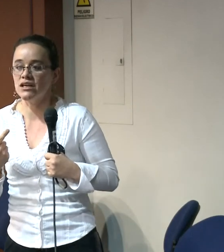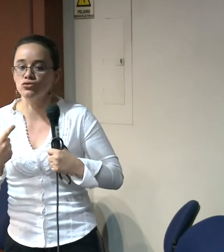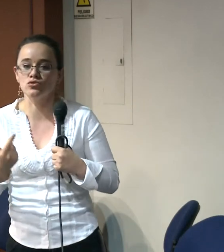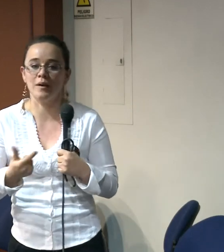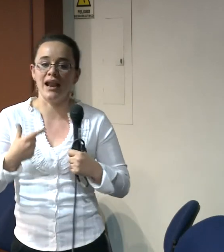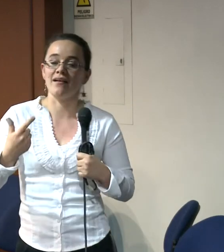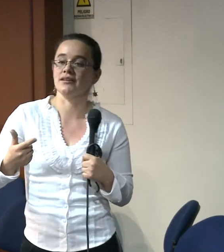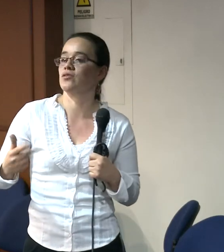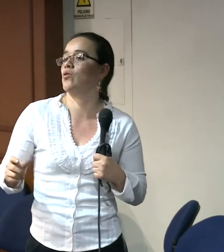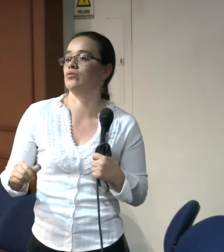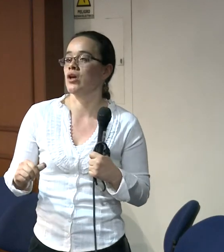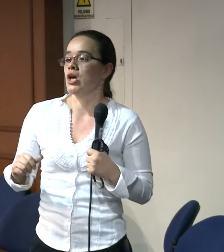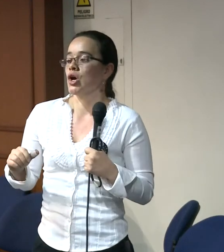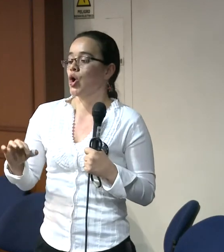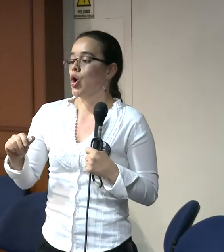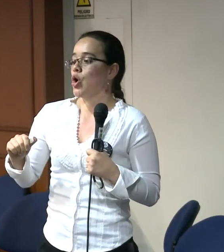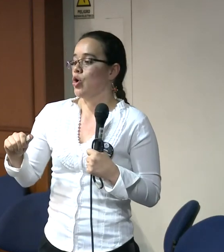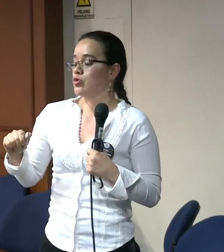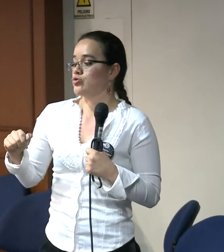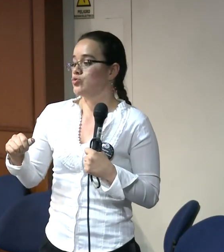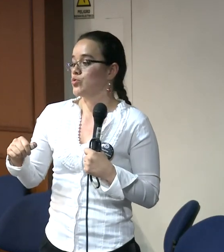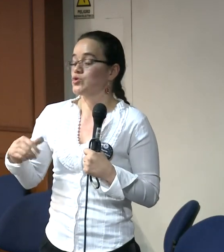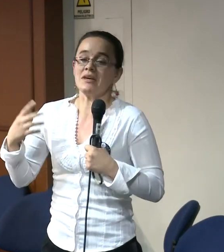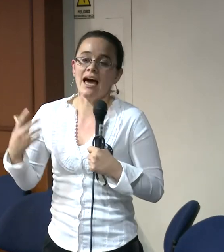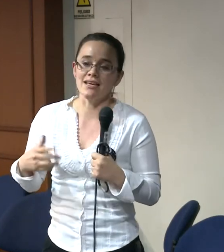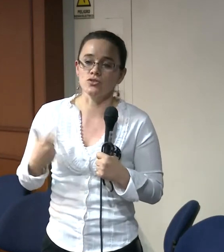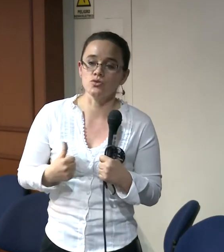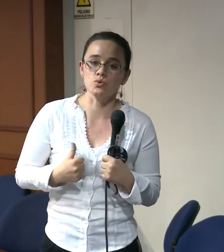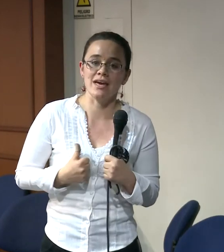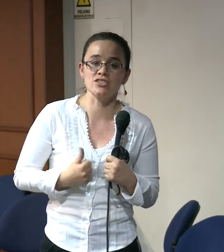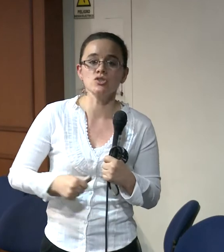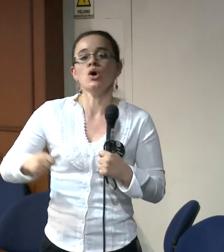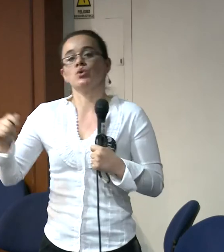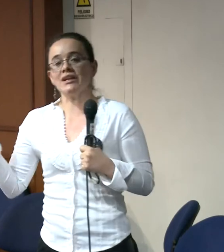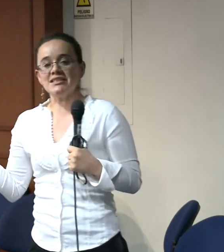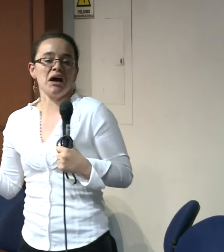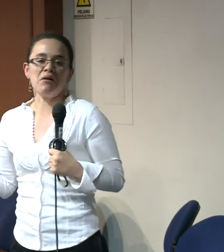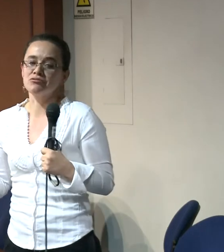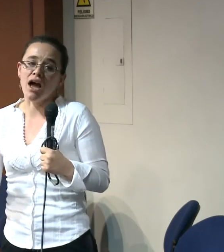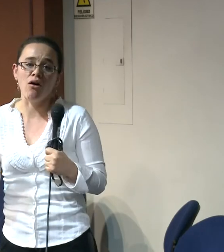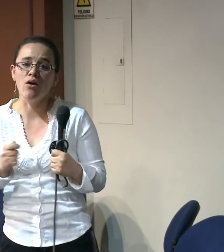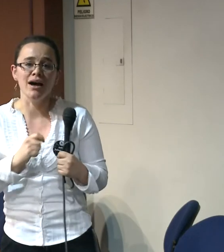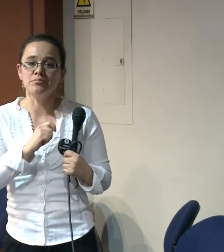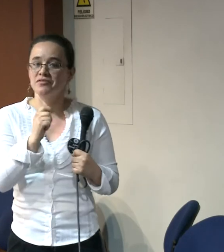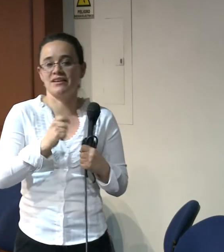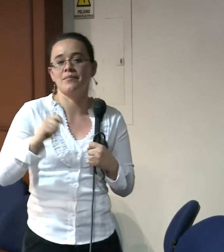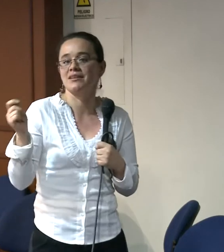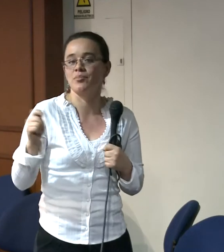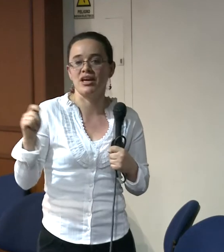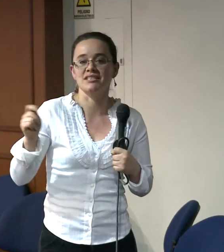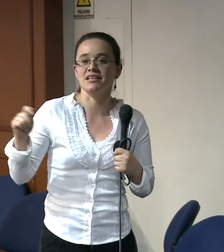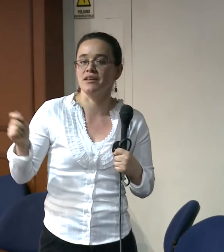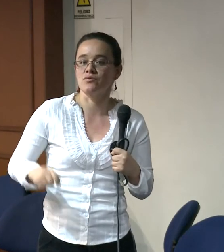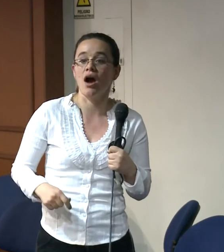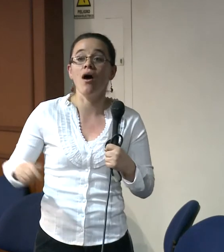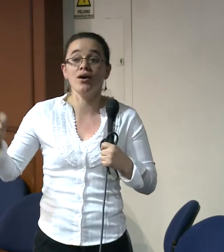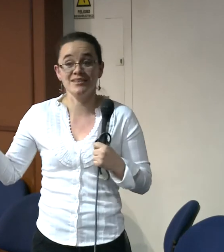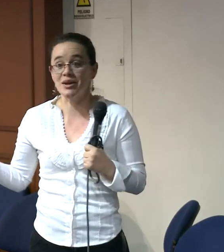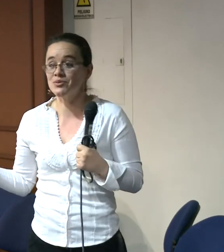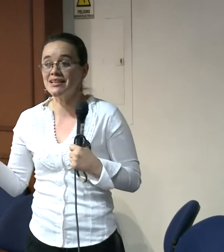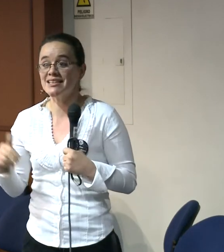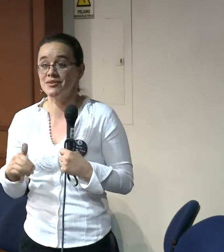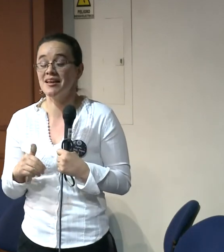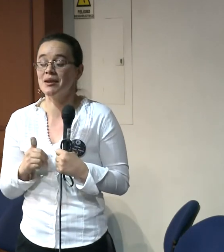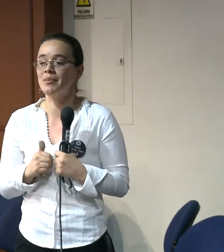comunicarse así con sus palabras, con sus miradas, con sus gestos, utilizaban una hoja, perfectamente podían escribir en una hoja